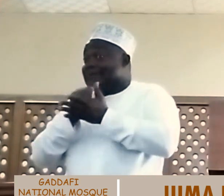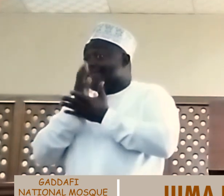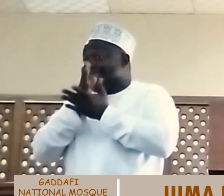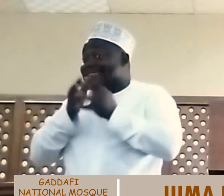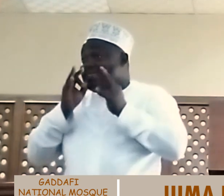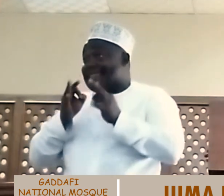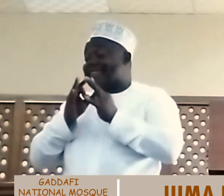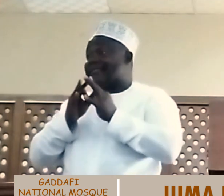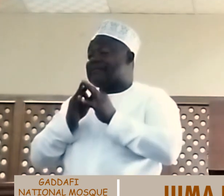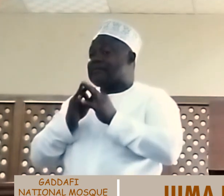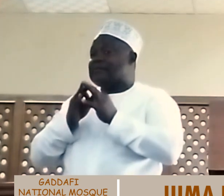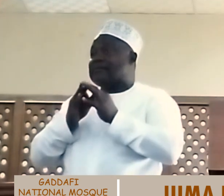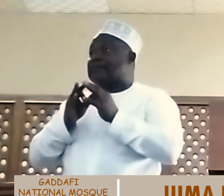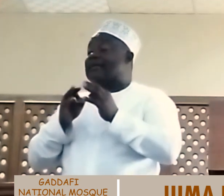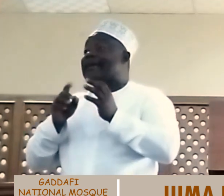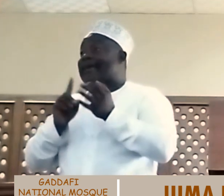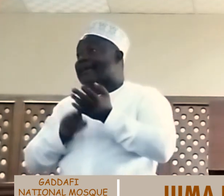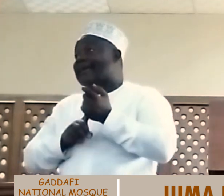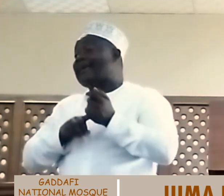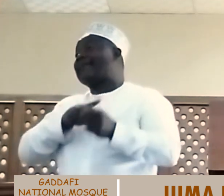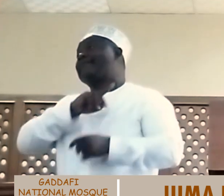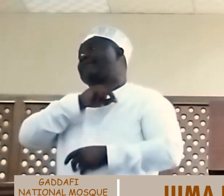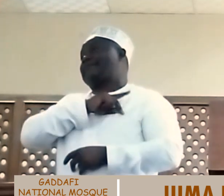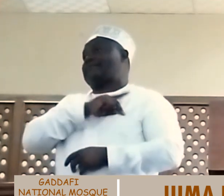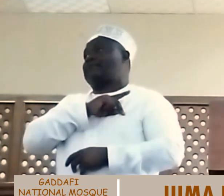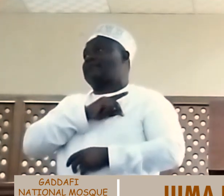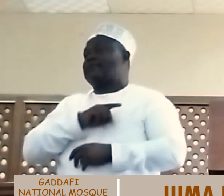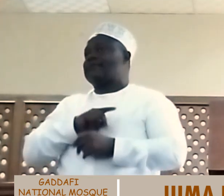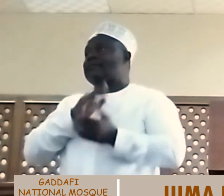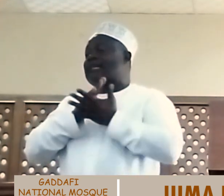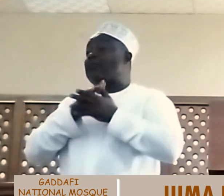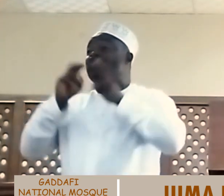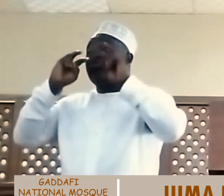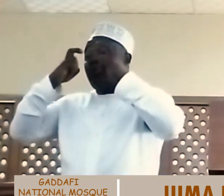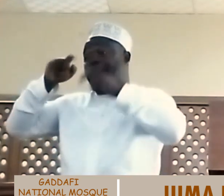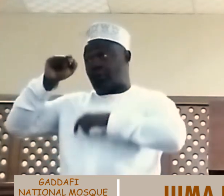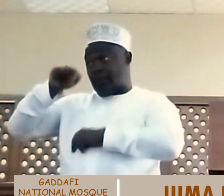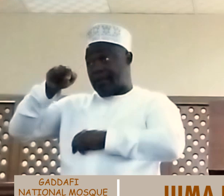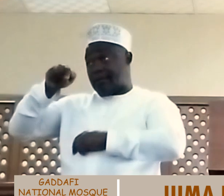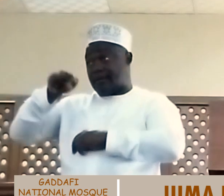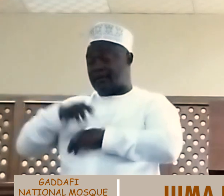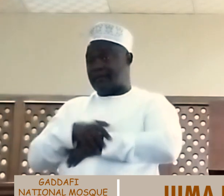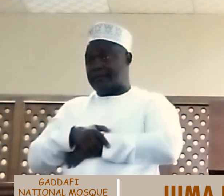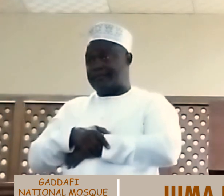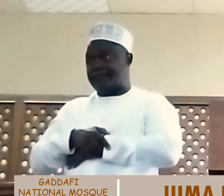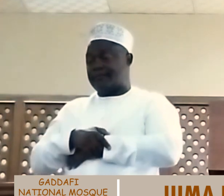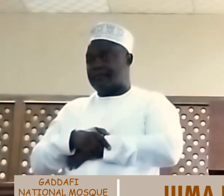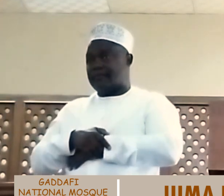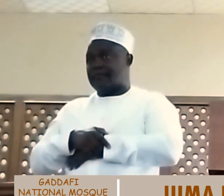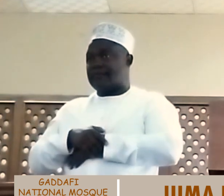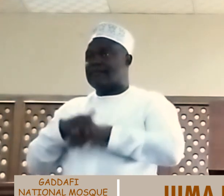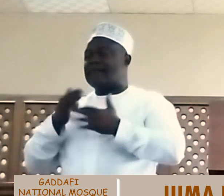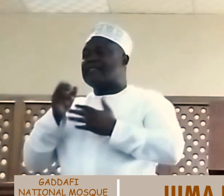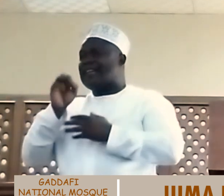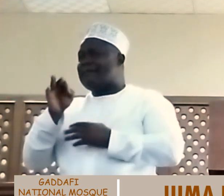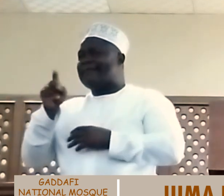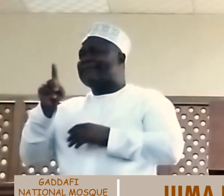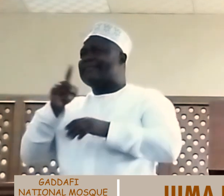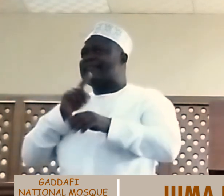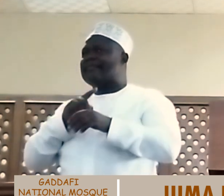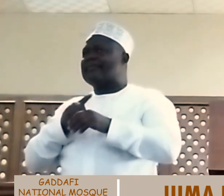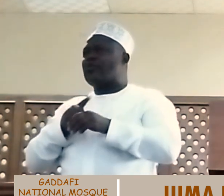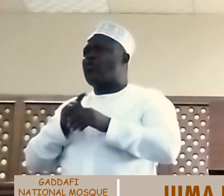ebyo asigala afuna empeera n'olwekyo topiki yaffe y'olwaleero omulamwa gwayo gugamba nti